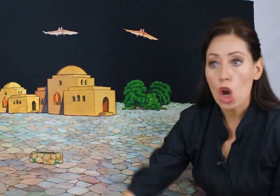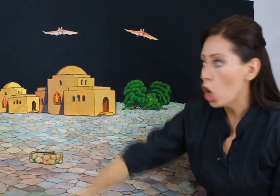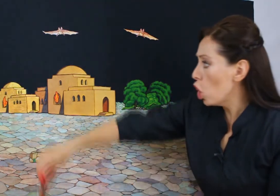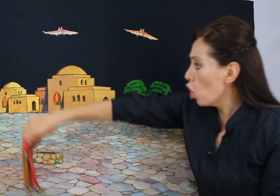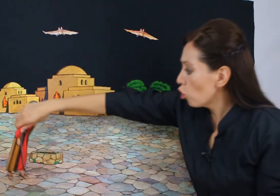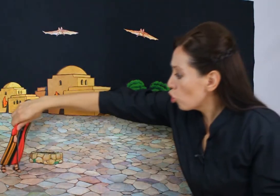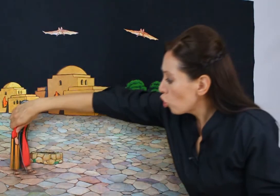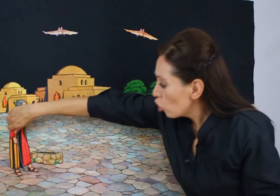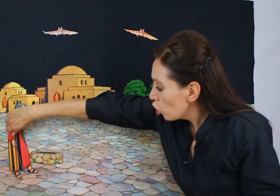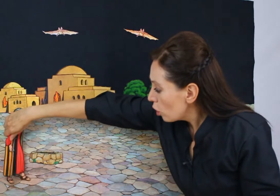los